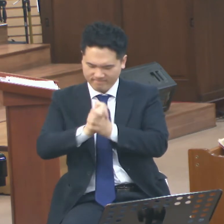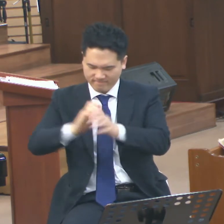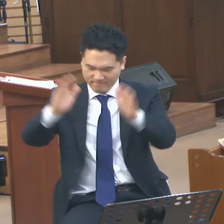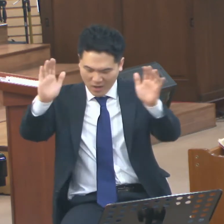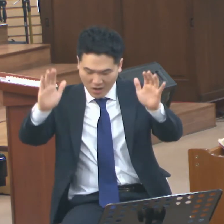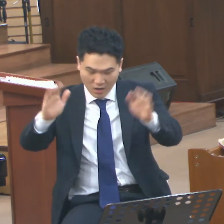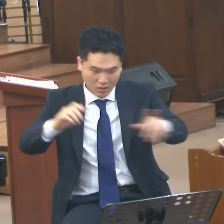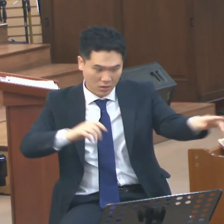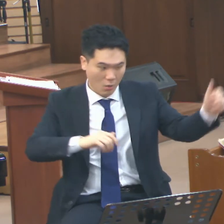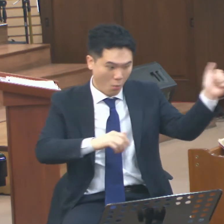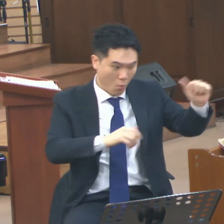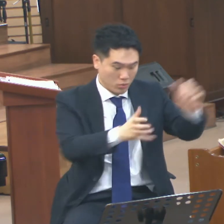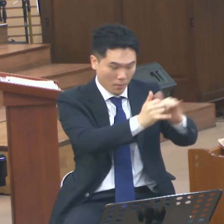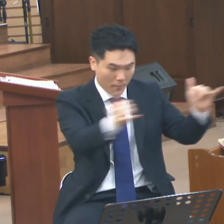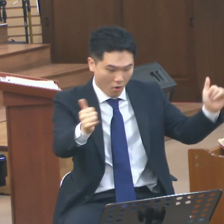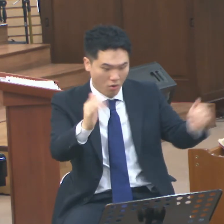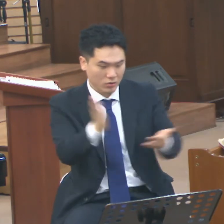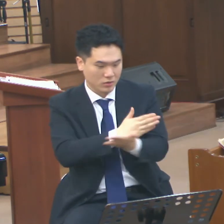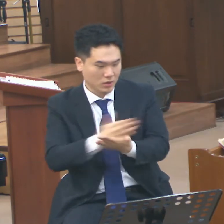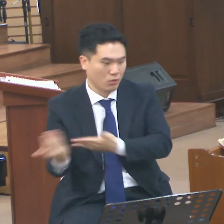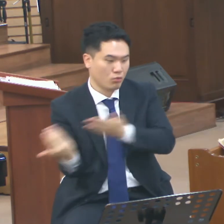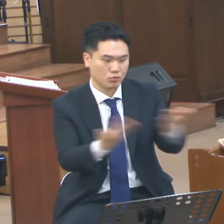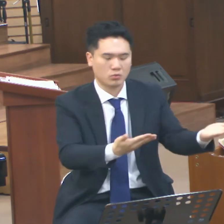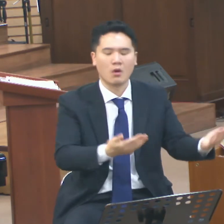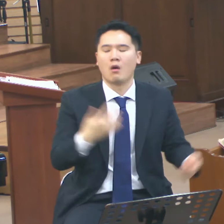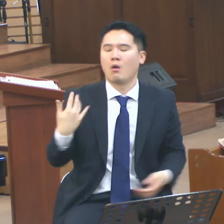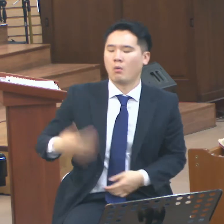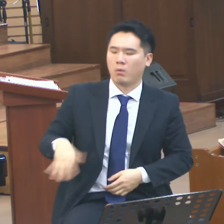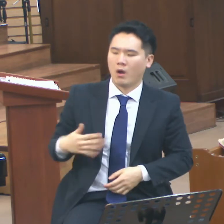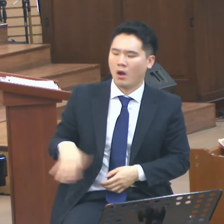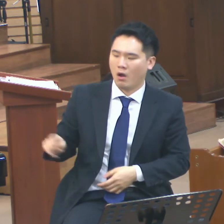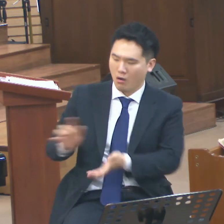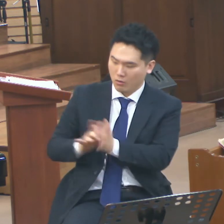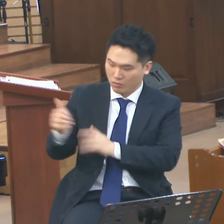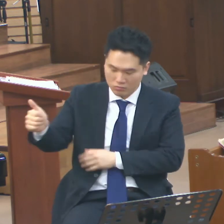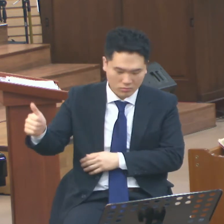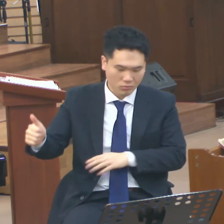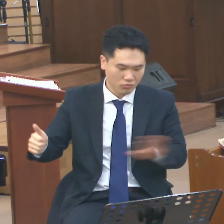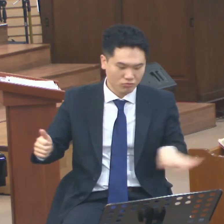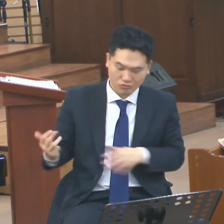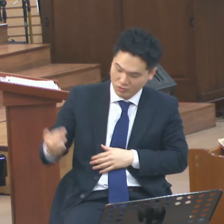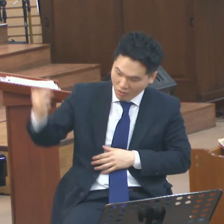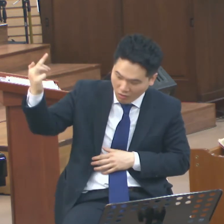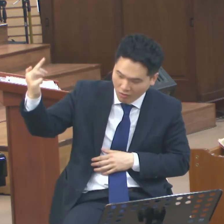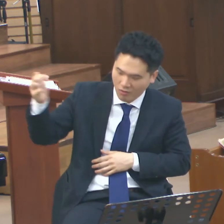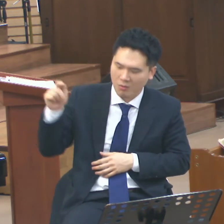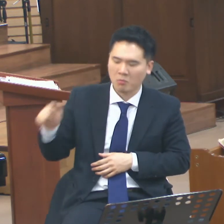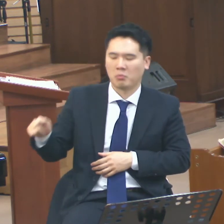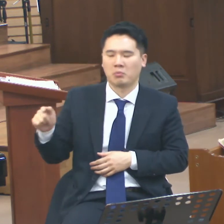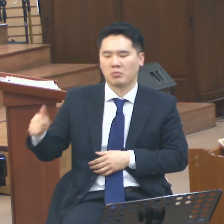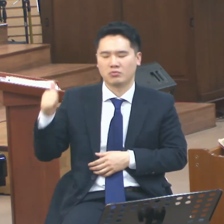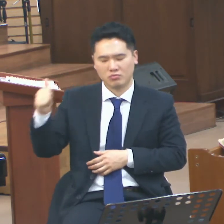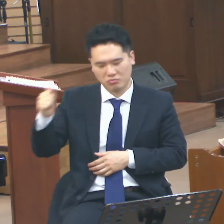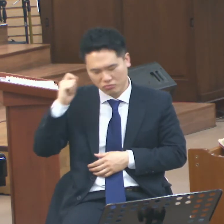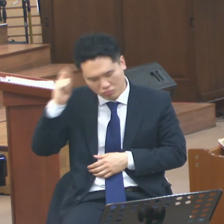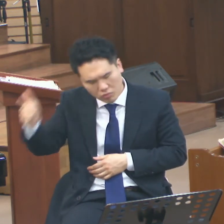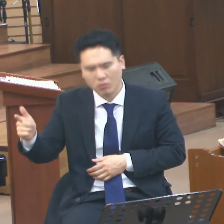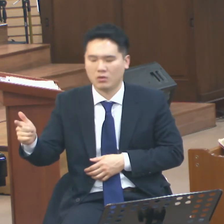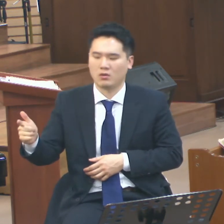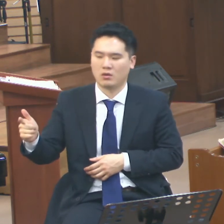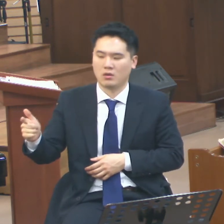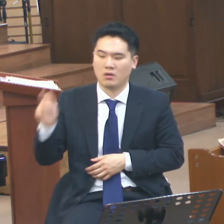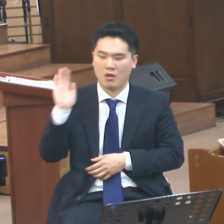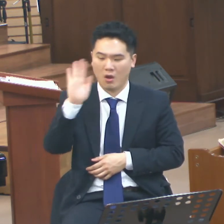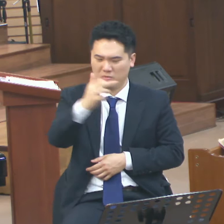있고 앞으로 크게 될 사람이네, 이런 생각을 했겠죠. 그런데 초막절에 올라갈 때 얘기하는 걸 가만히